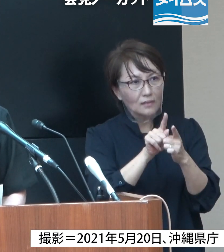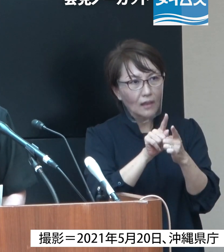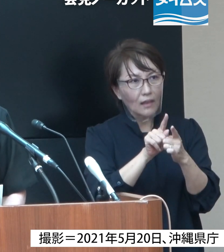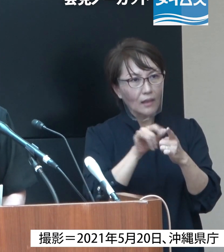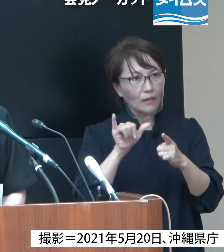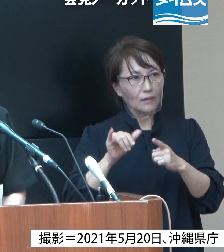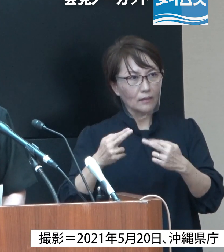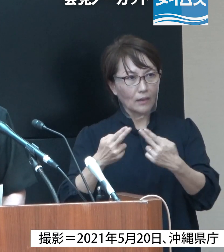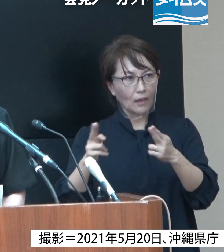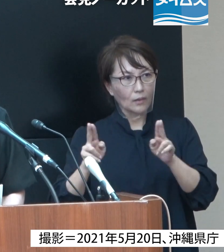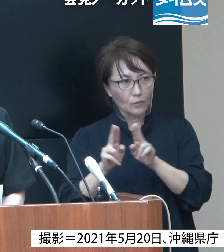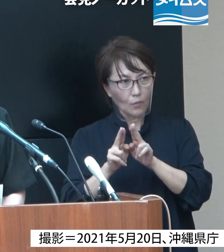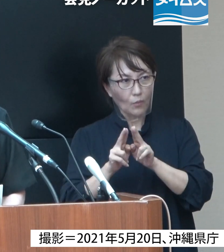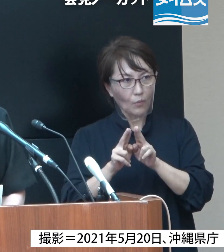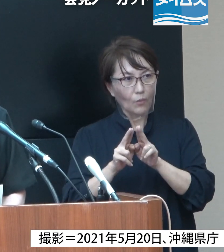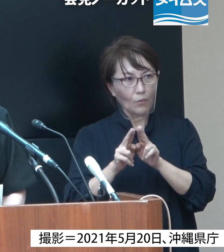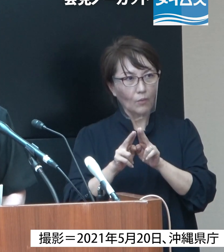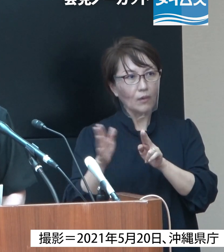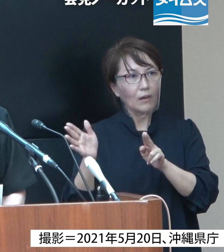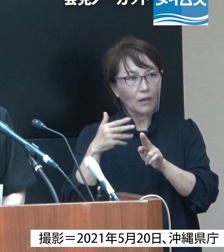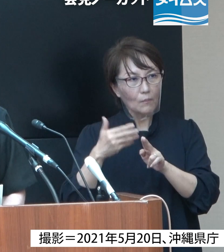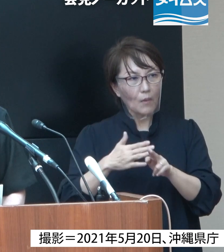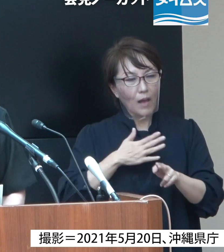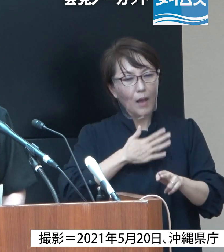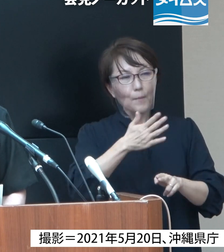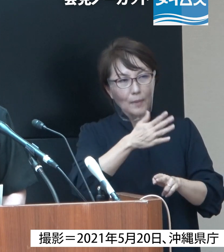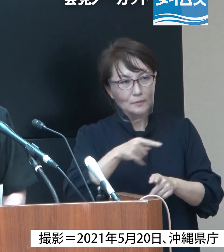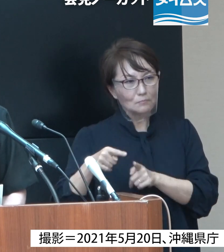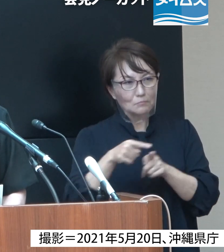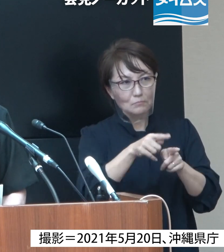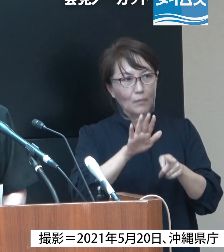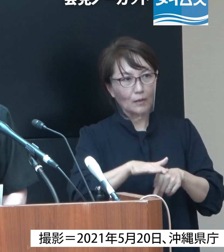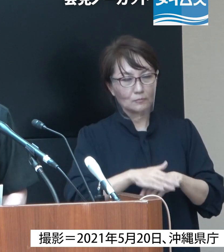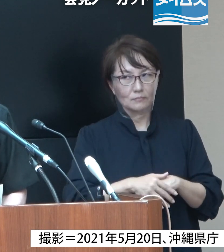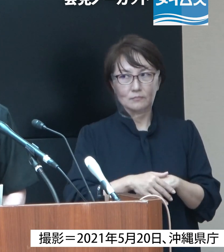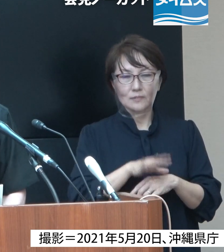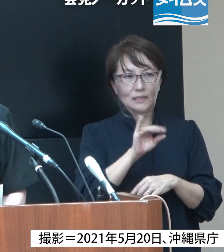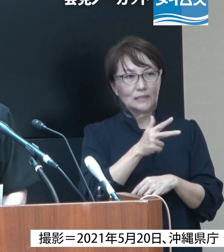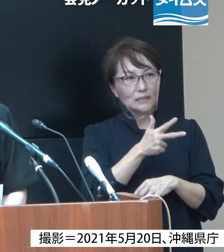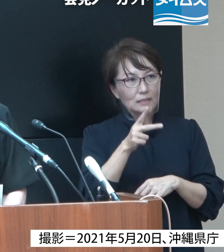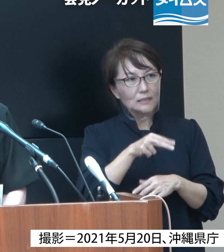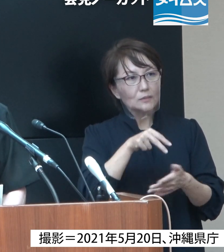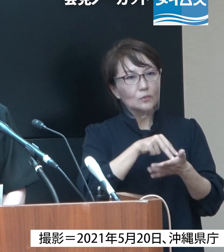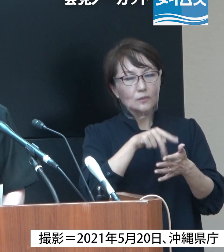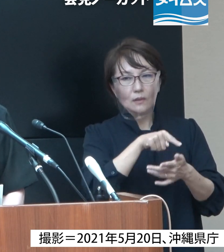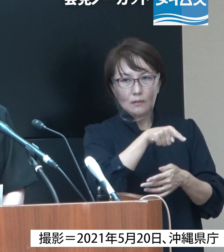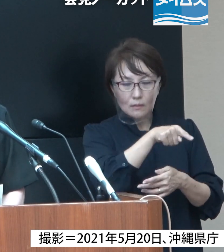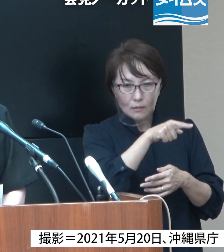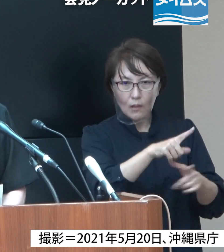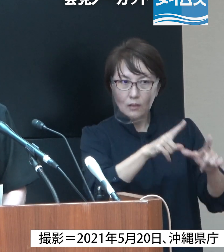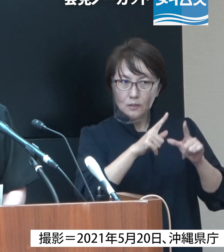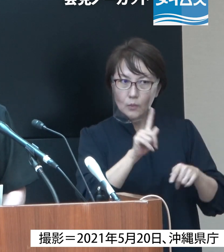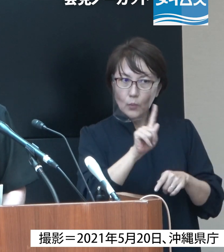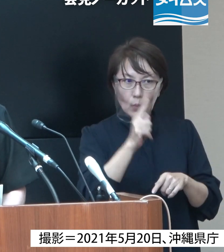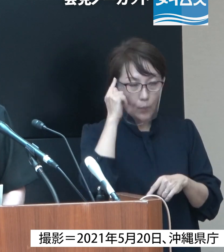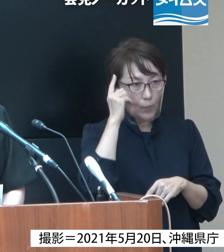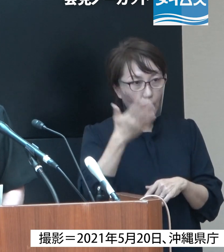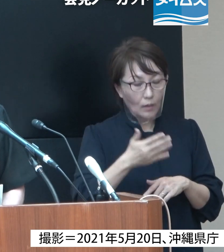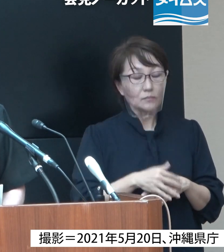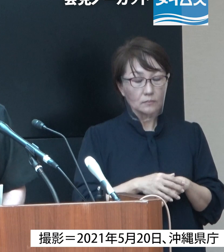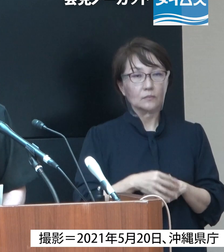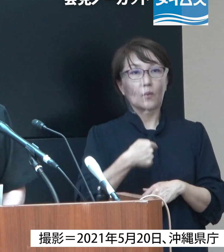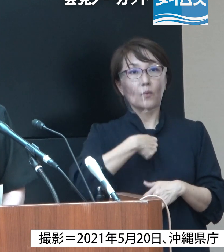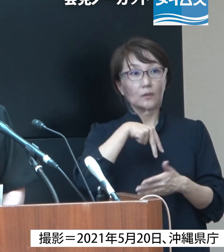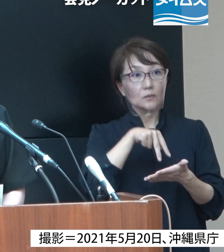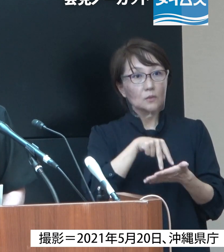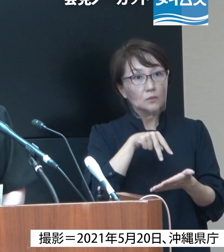野党、複数野党からも反発が出ていますが、まず知事としてこの発言をどのように受け止められたのかをお願いいたします。 私として